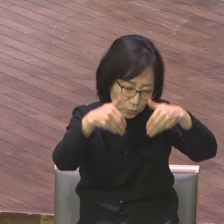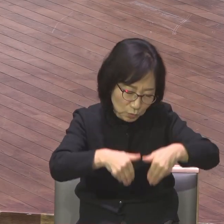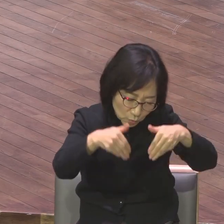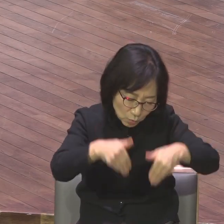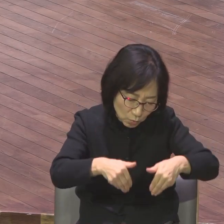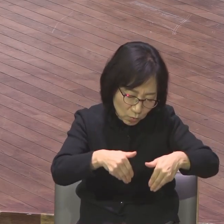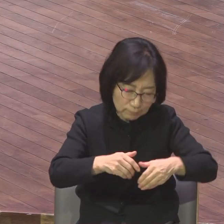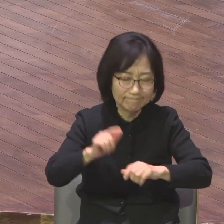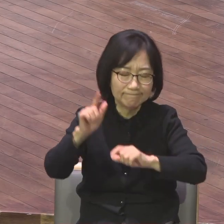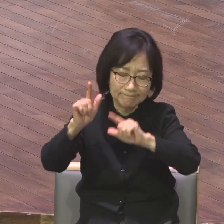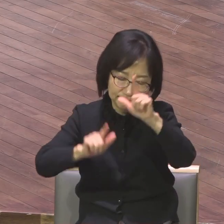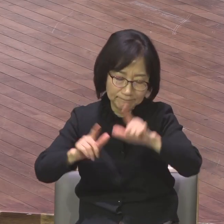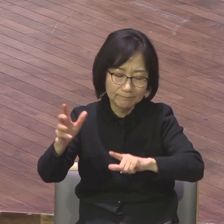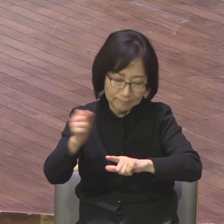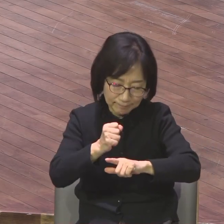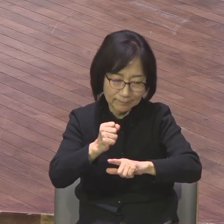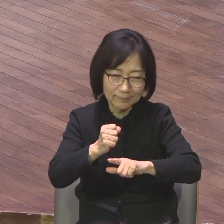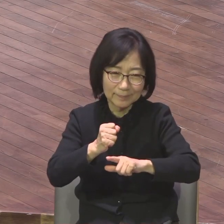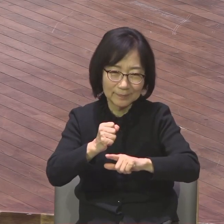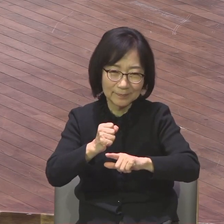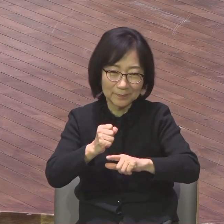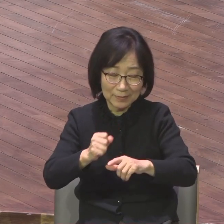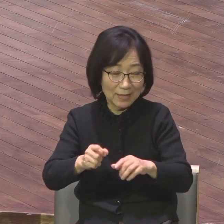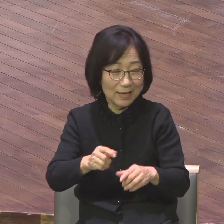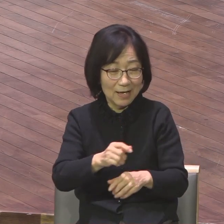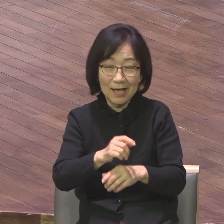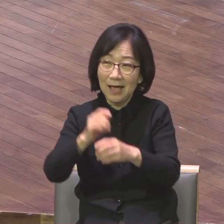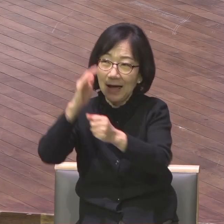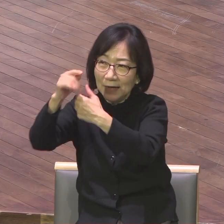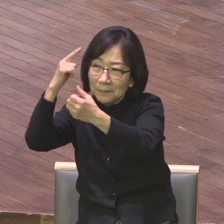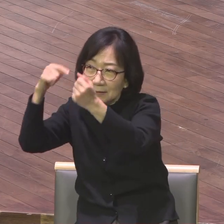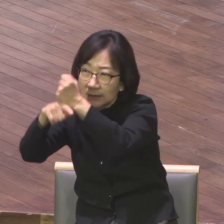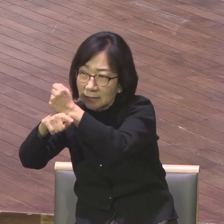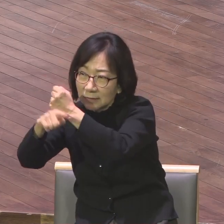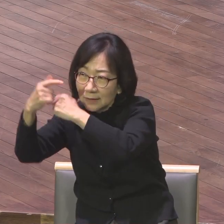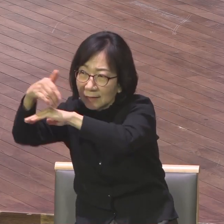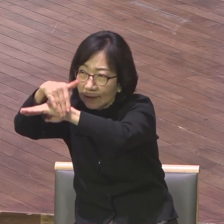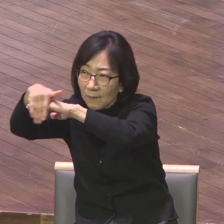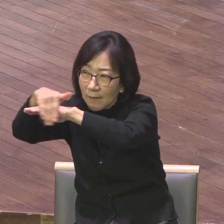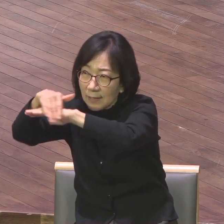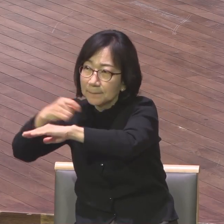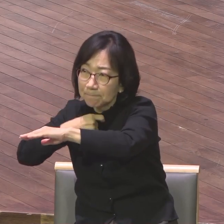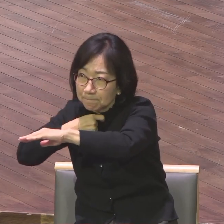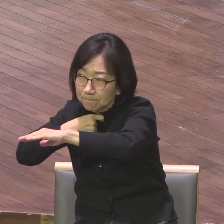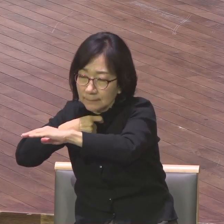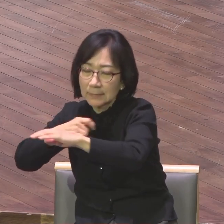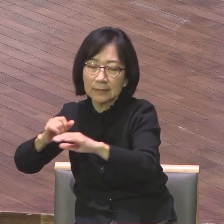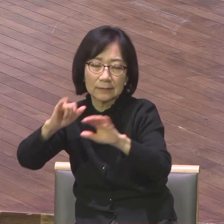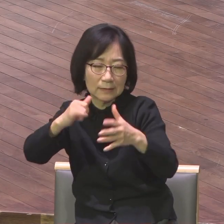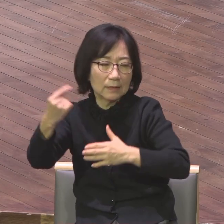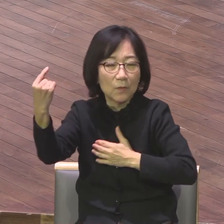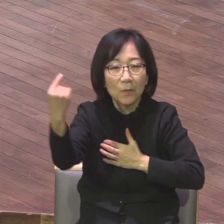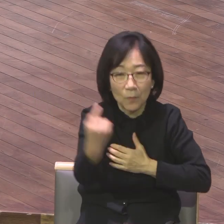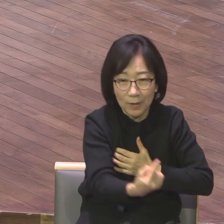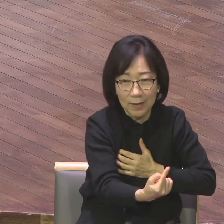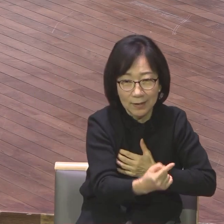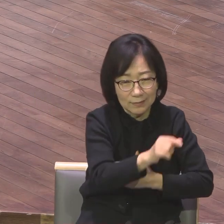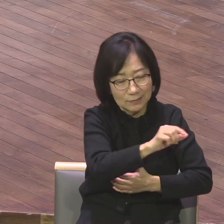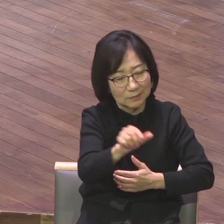죽기까지 하나님의 뜻과 계획을 이루는데 오랜 집중했던 예수님을 하나님은 최고로